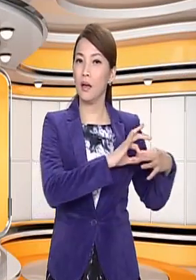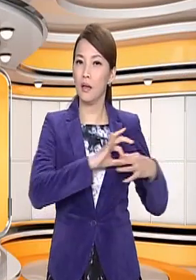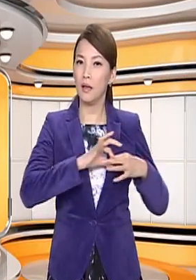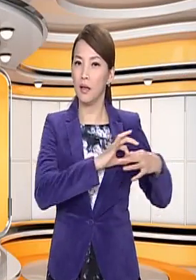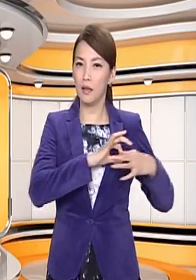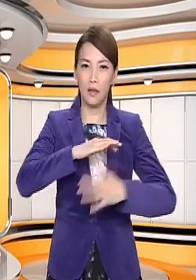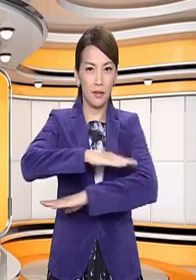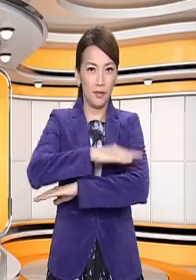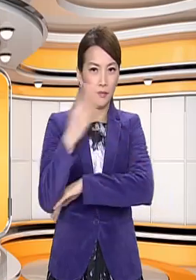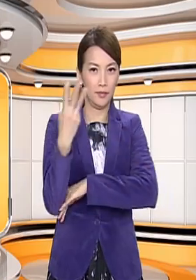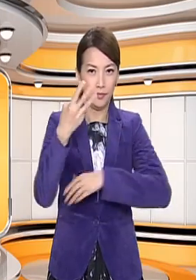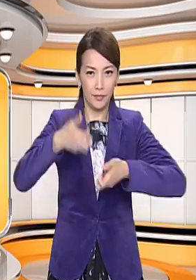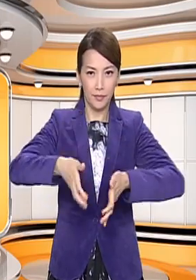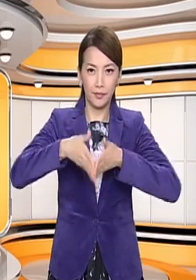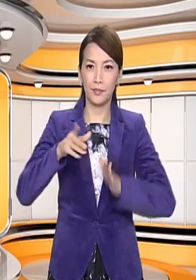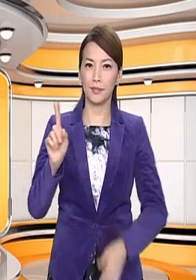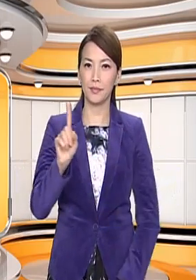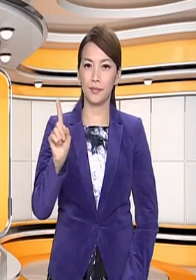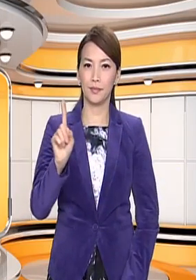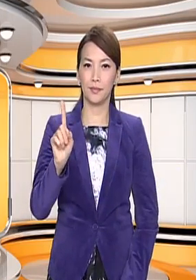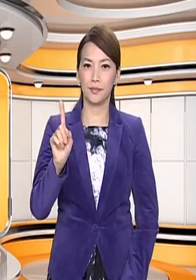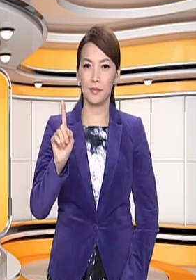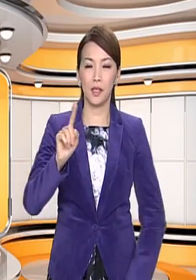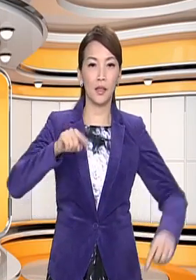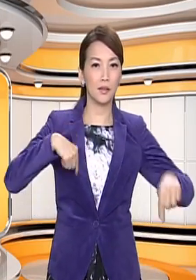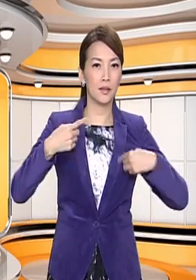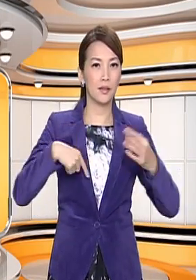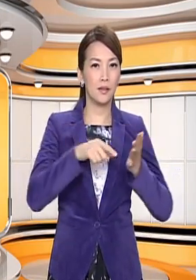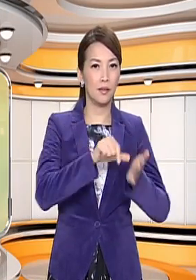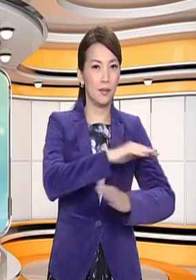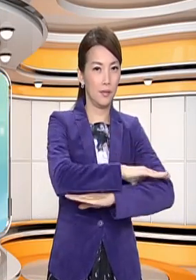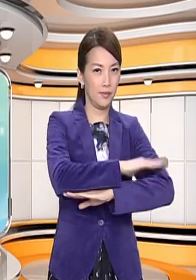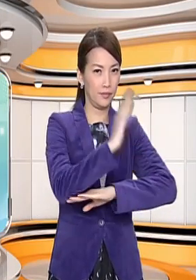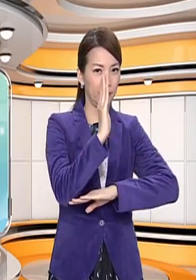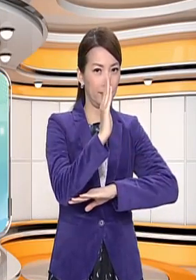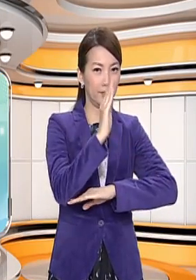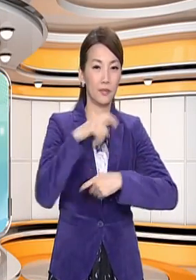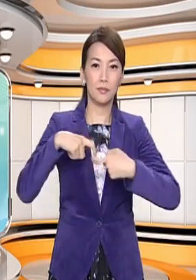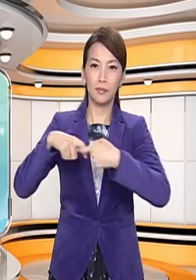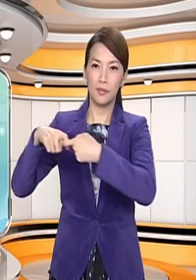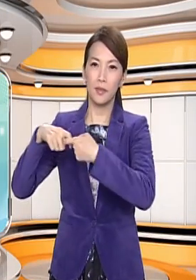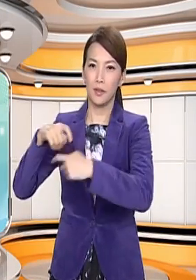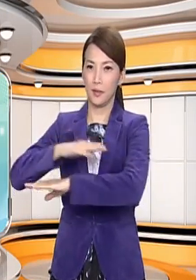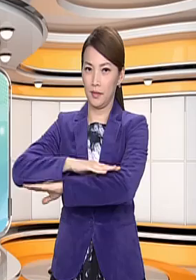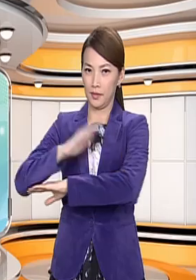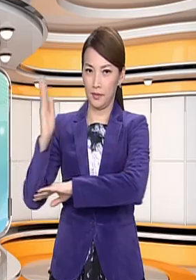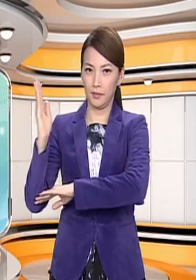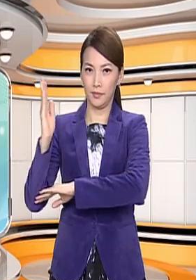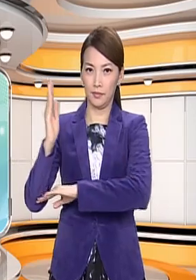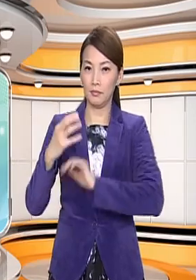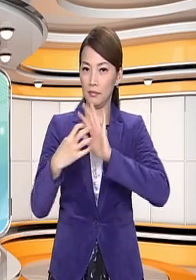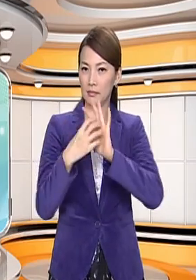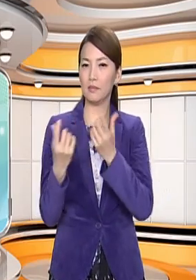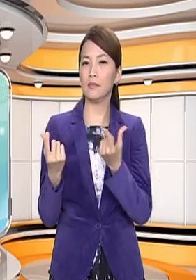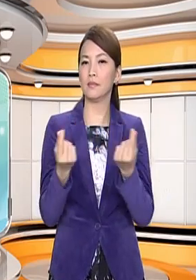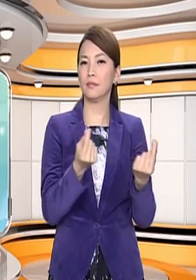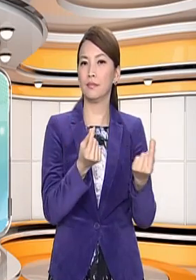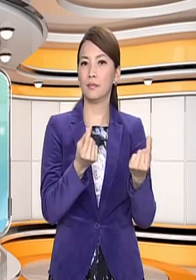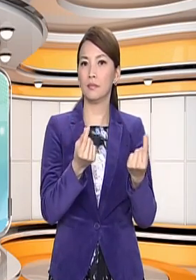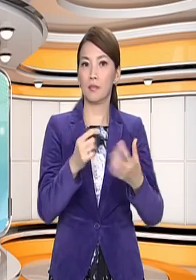再来关心各大报的头条焦点，自由时报和联合报一样都是内湖随机